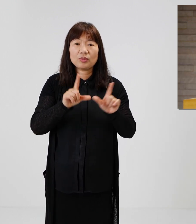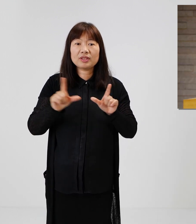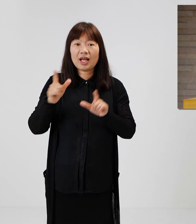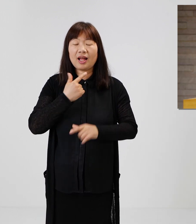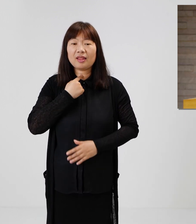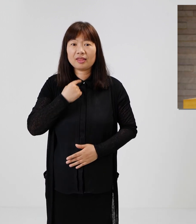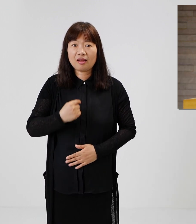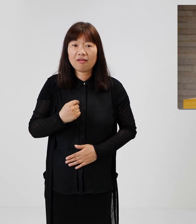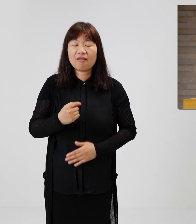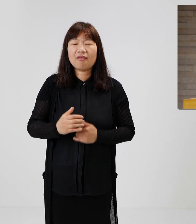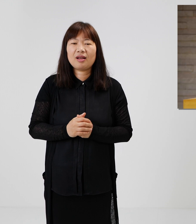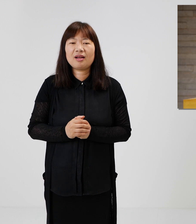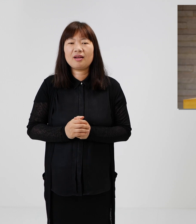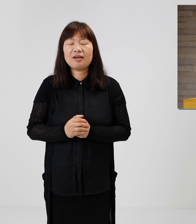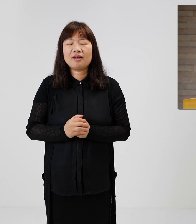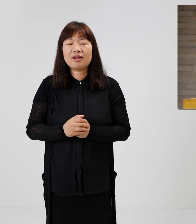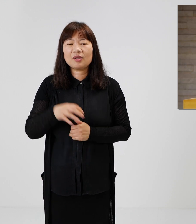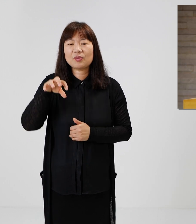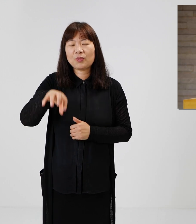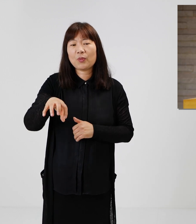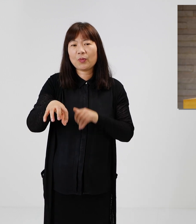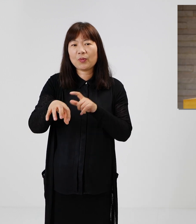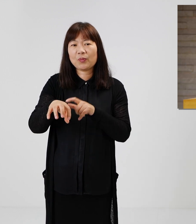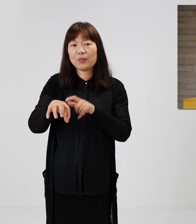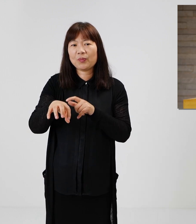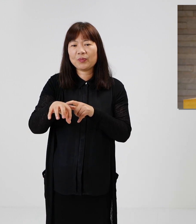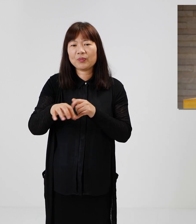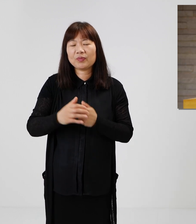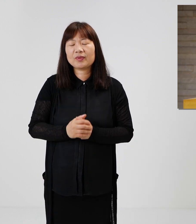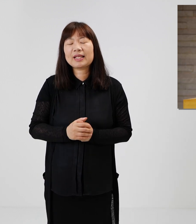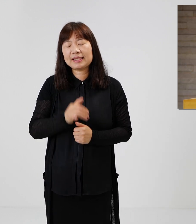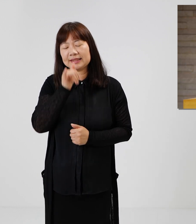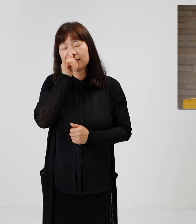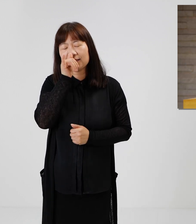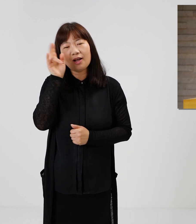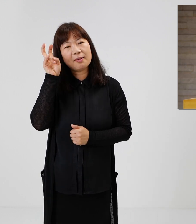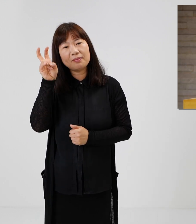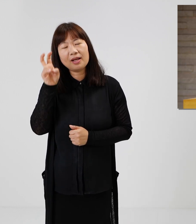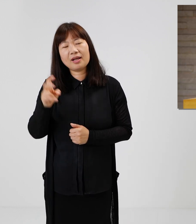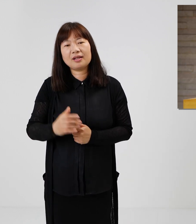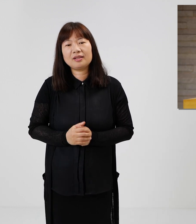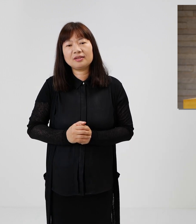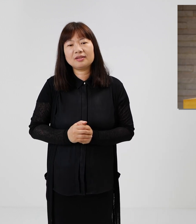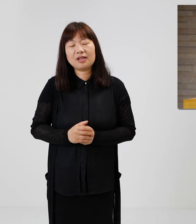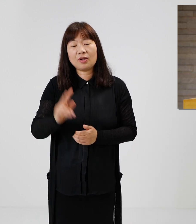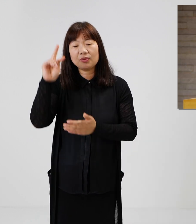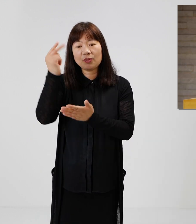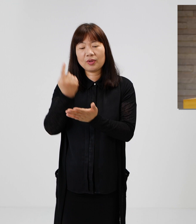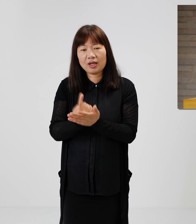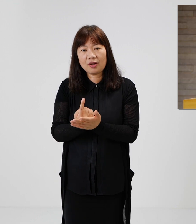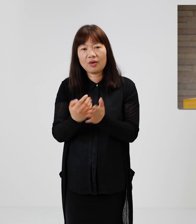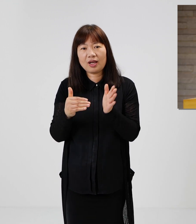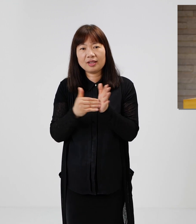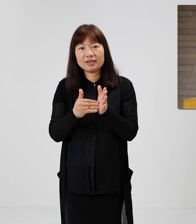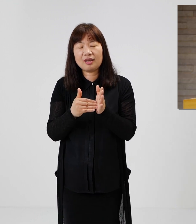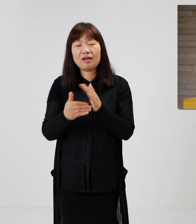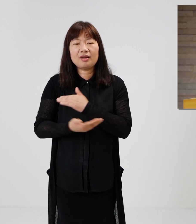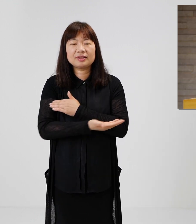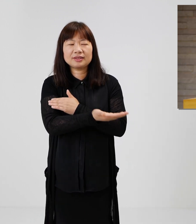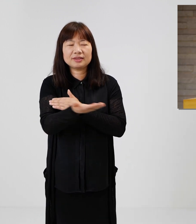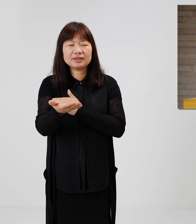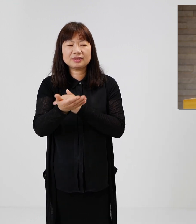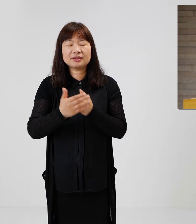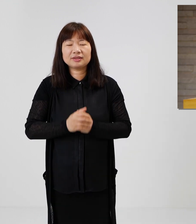살던 삶의 현장이 있지 않겠어요? 돌아와서